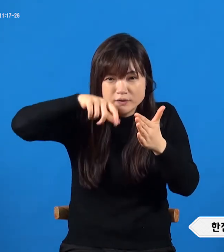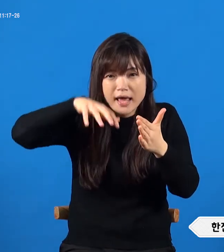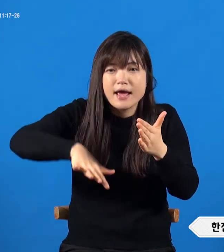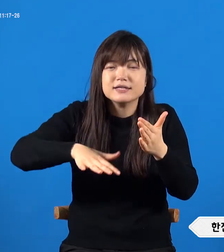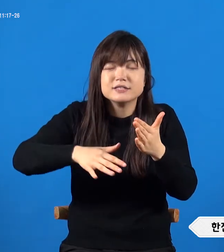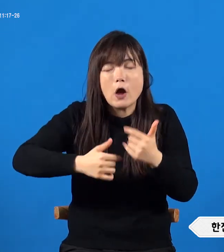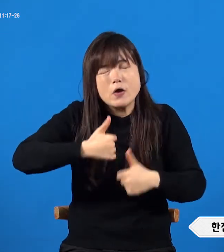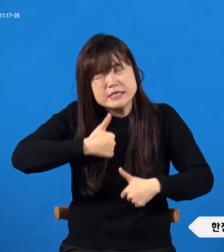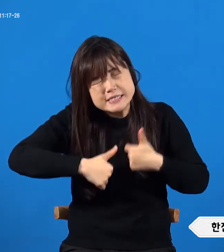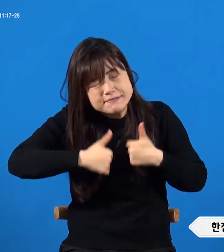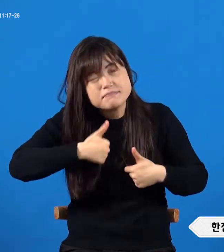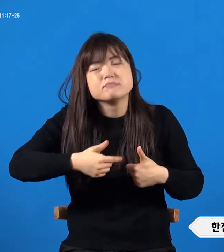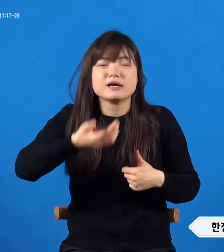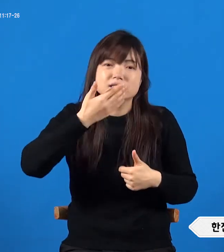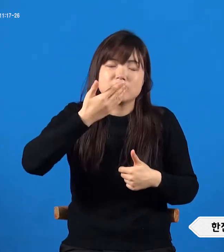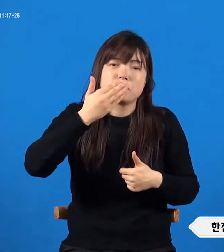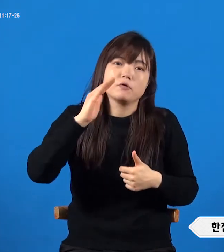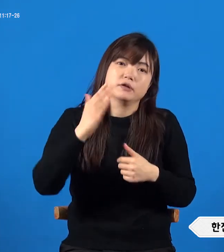나누는 것입니다.